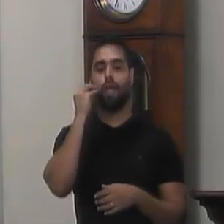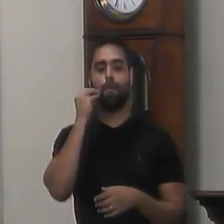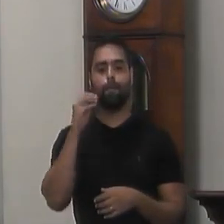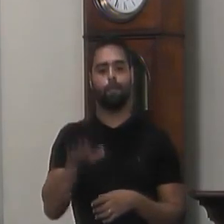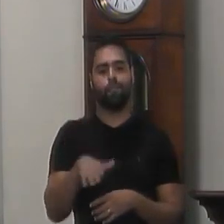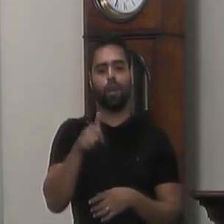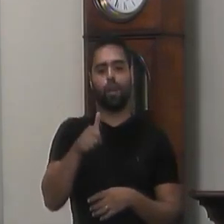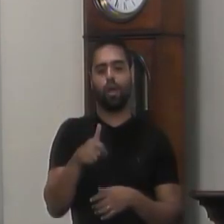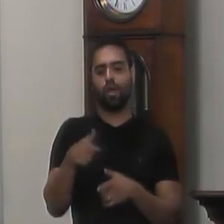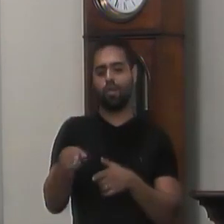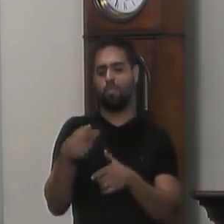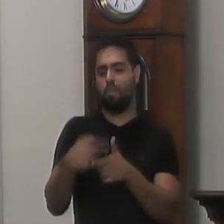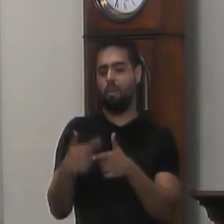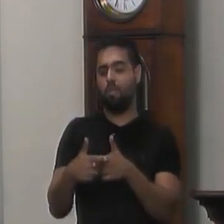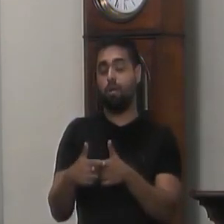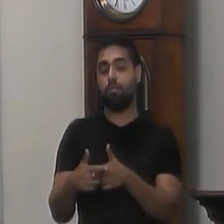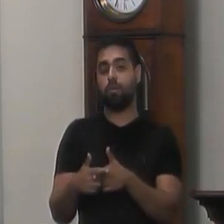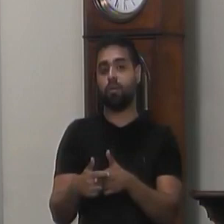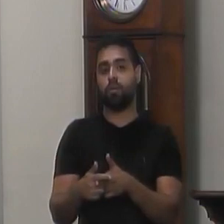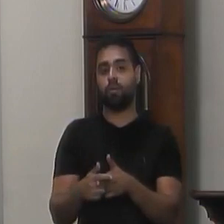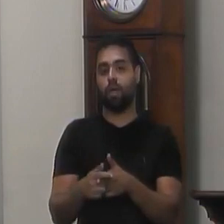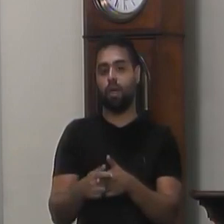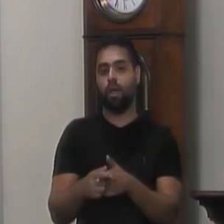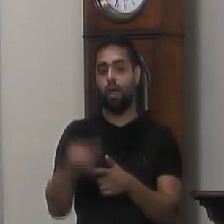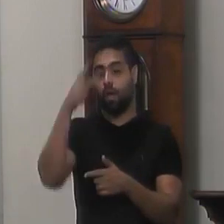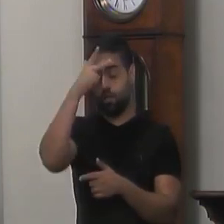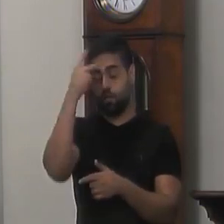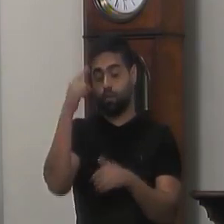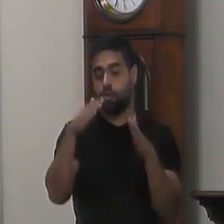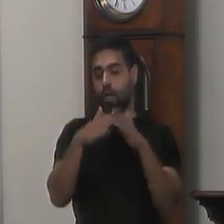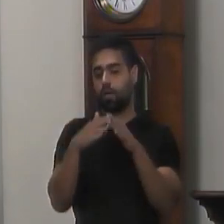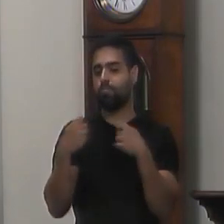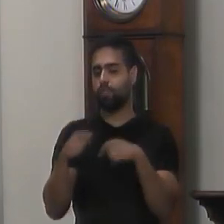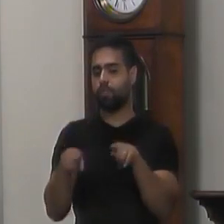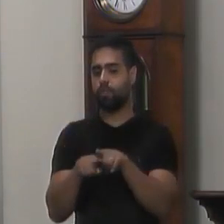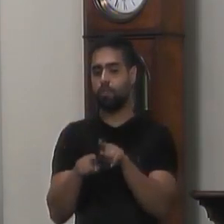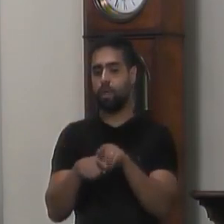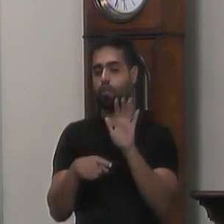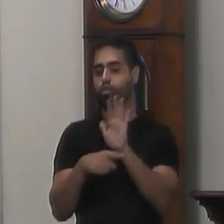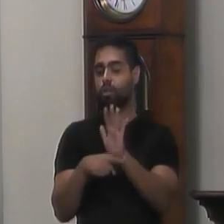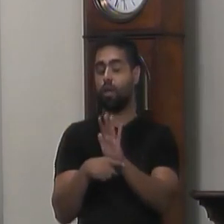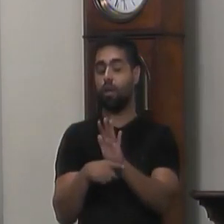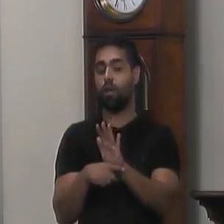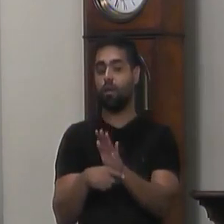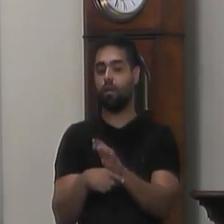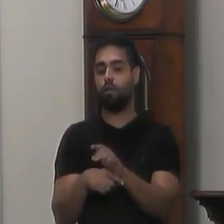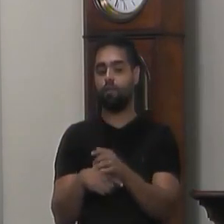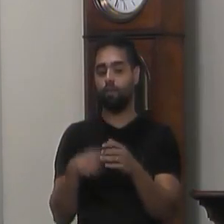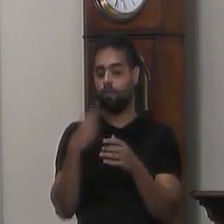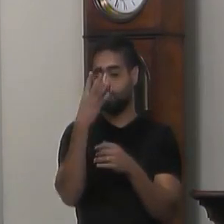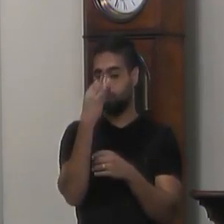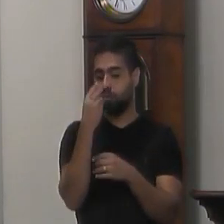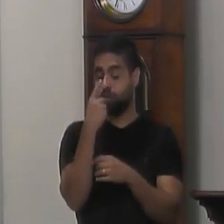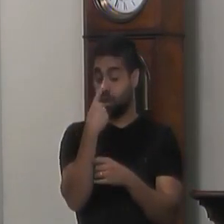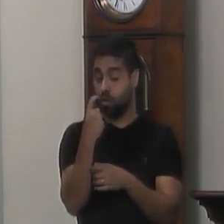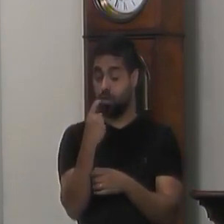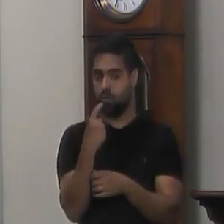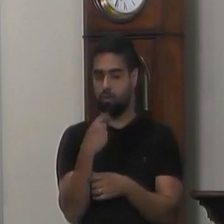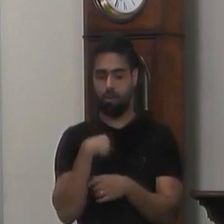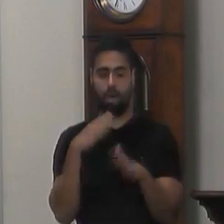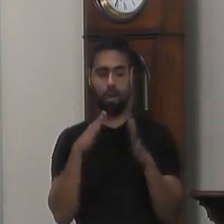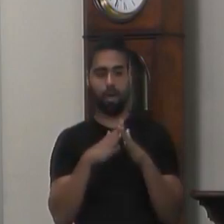lá, os moradores também têm que ajudar. Vai jogar onde? Eu estou com entulho lá em